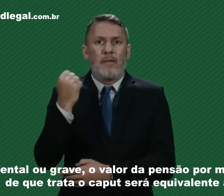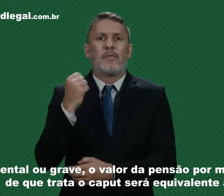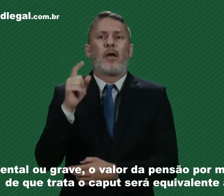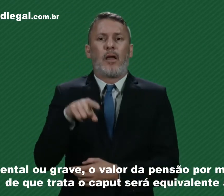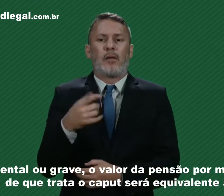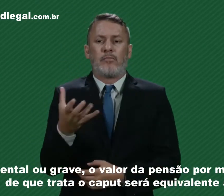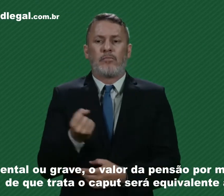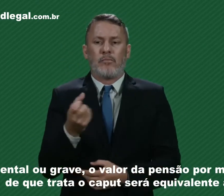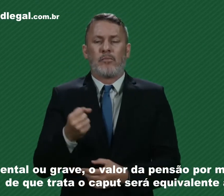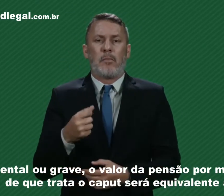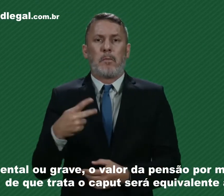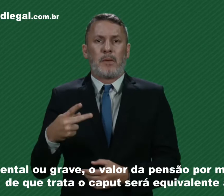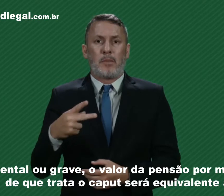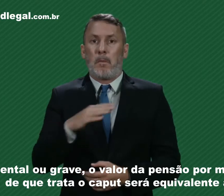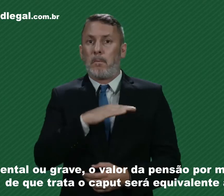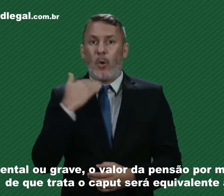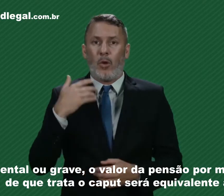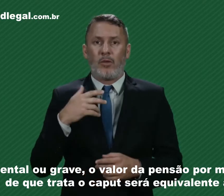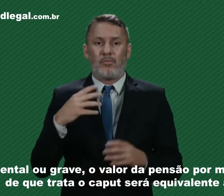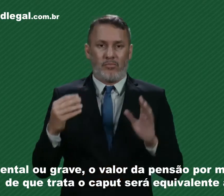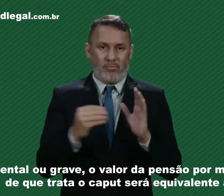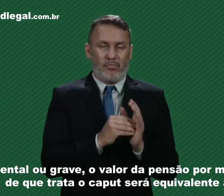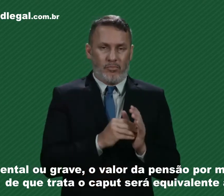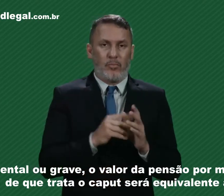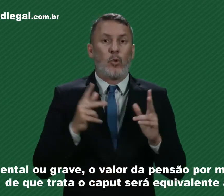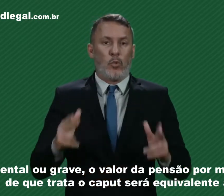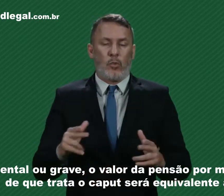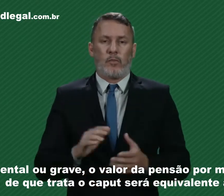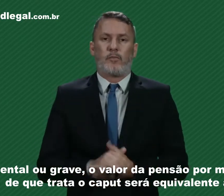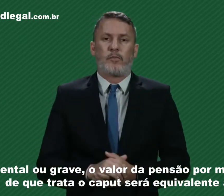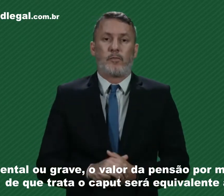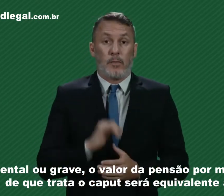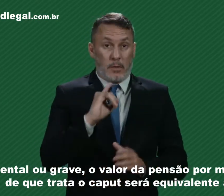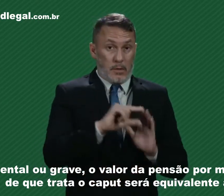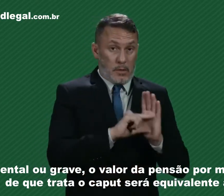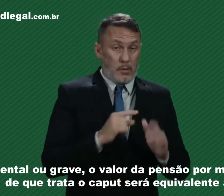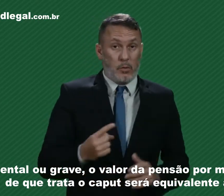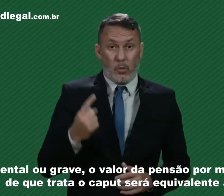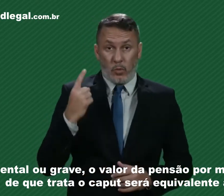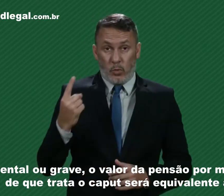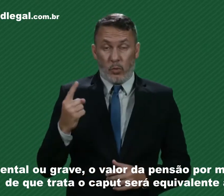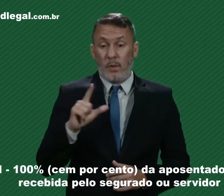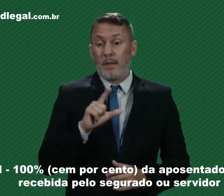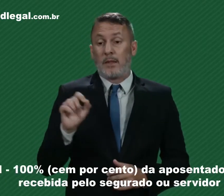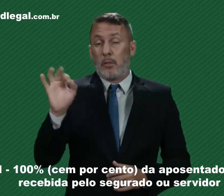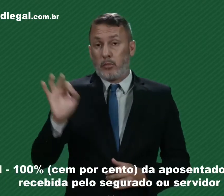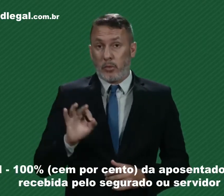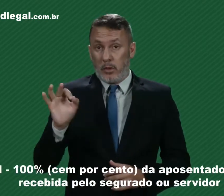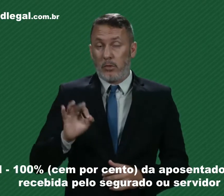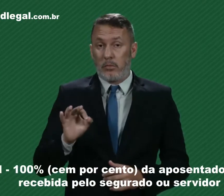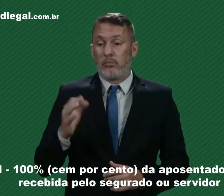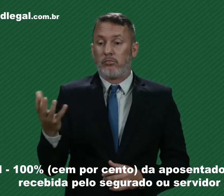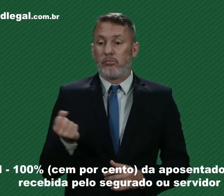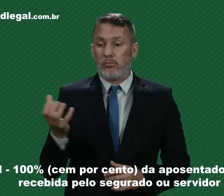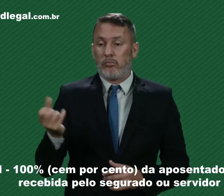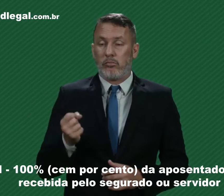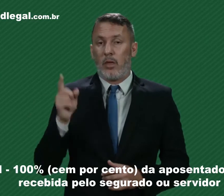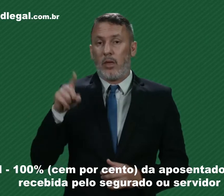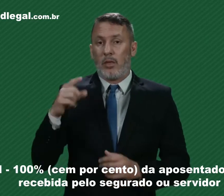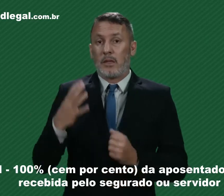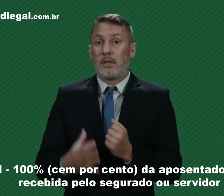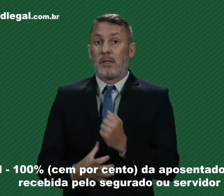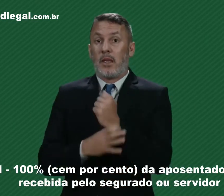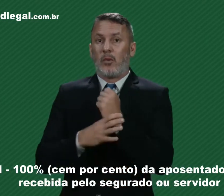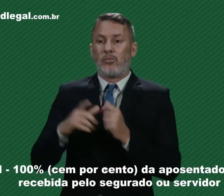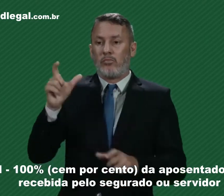o valor da pensão por morte de que trata o caput será equivalente a: Inciso 1. 100%